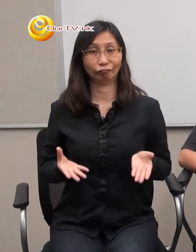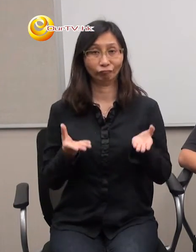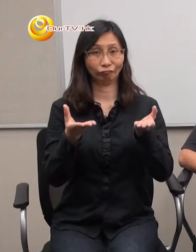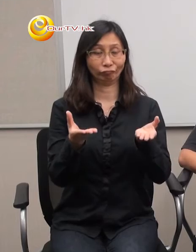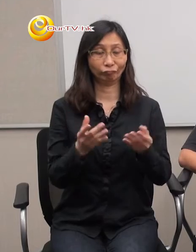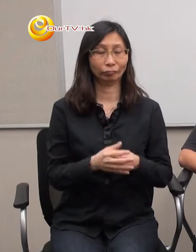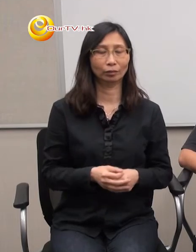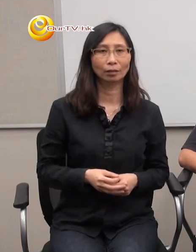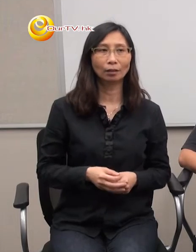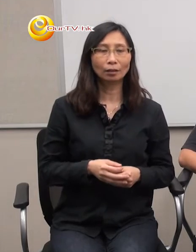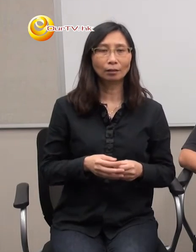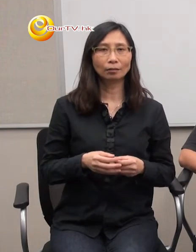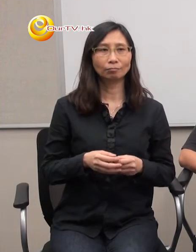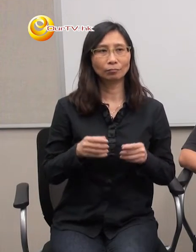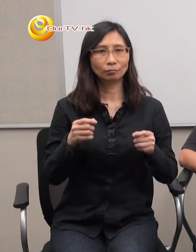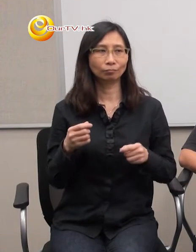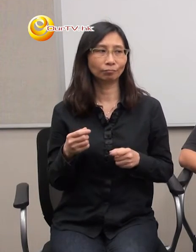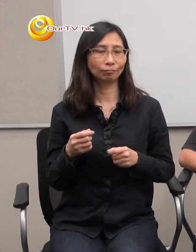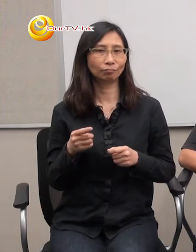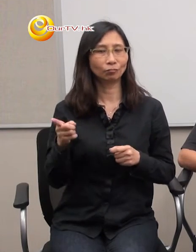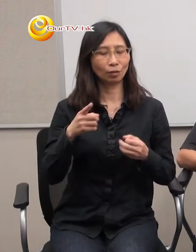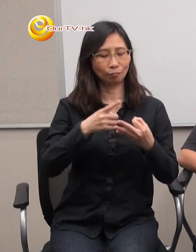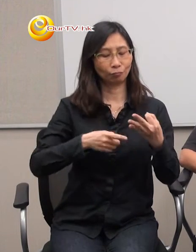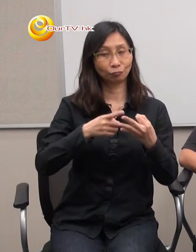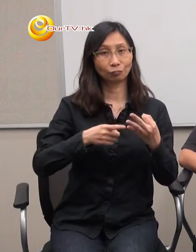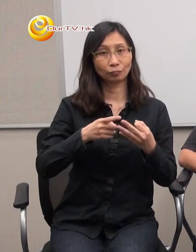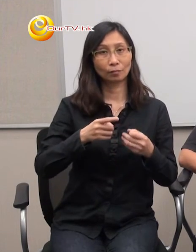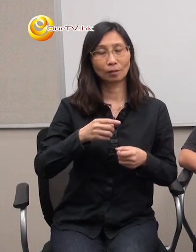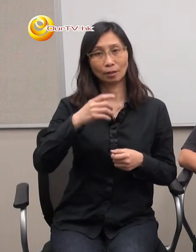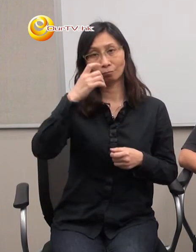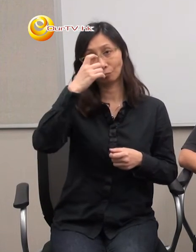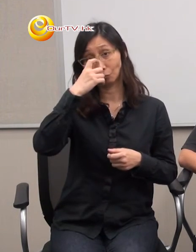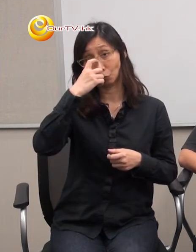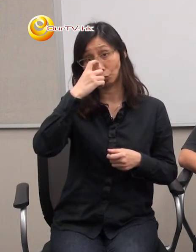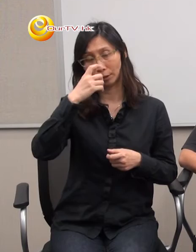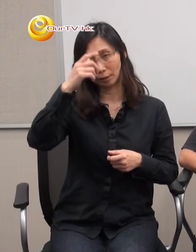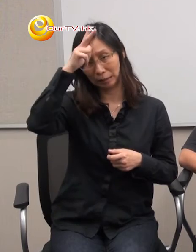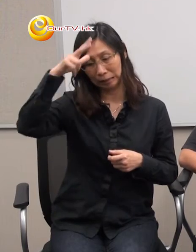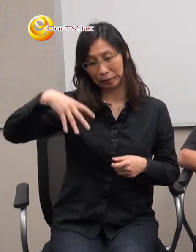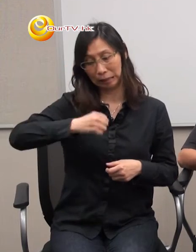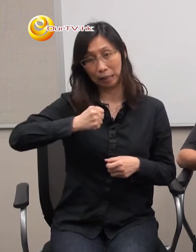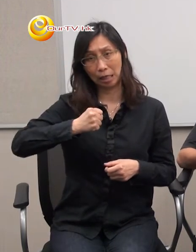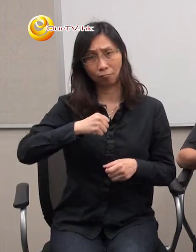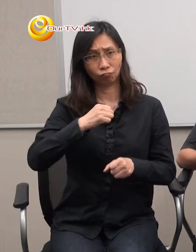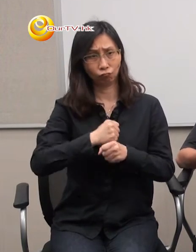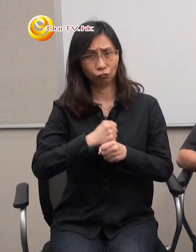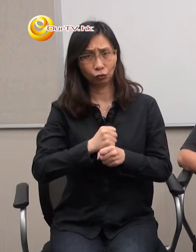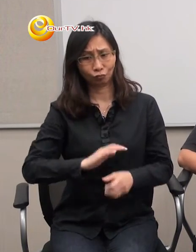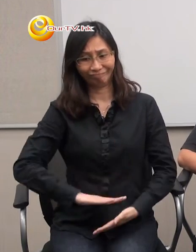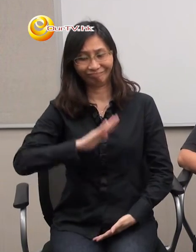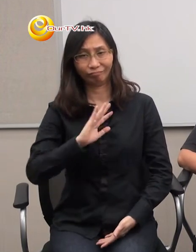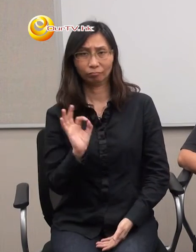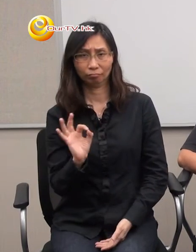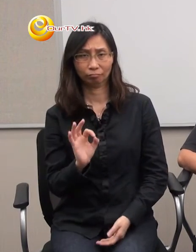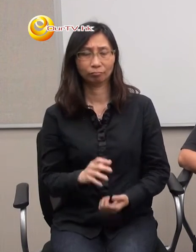話梁特狗未做得夠喎，係咪？即係而家一個問